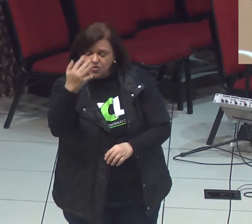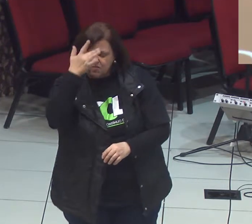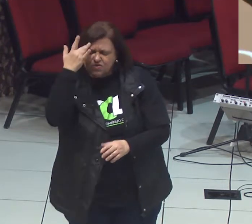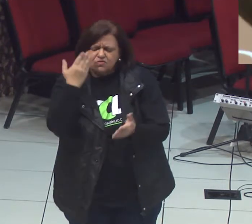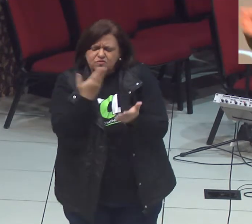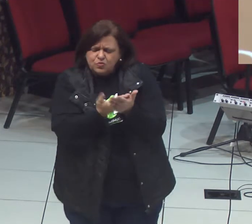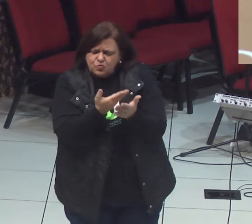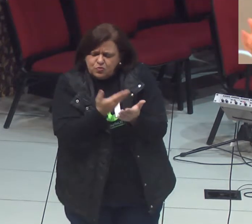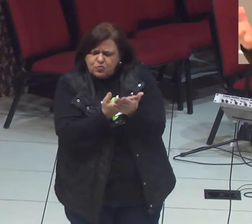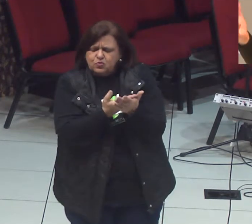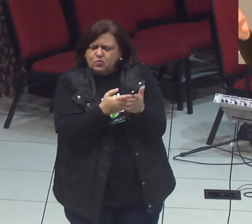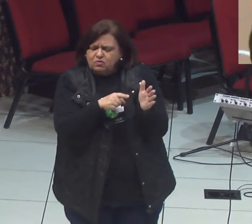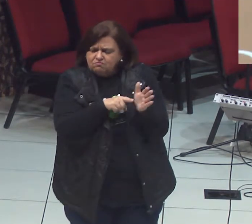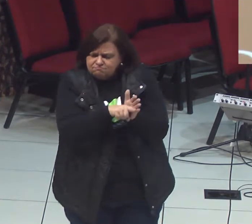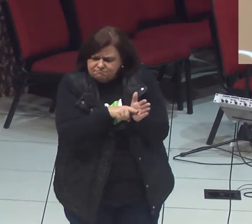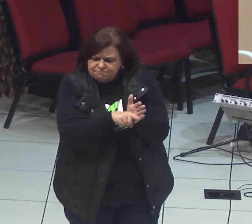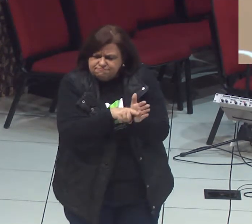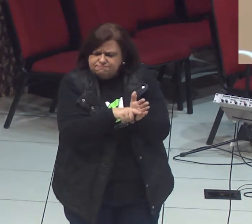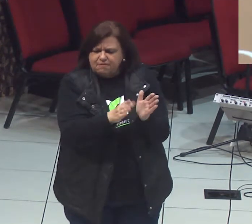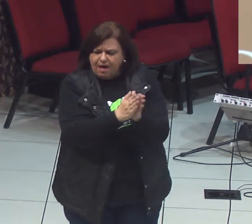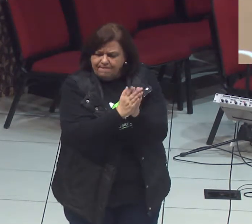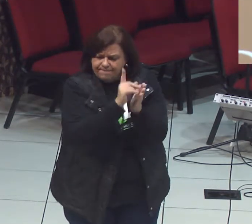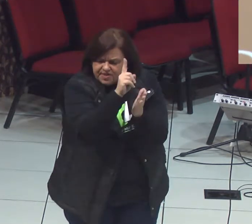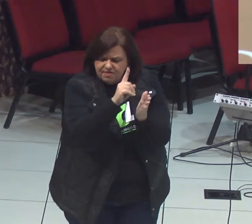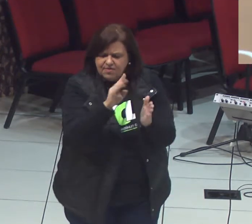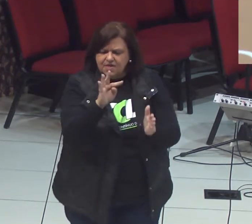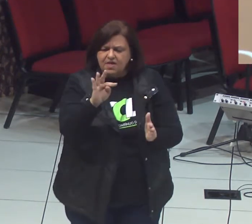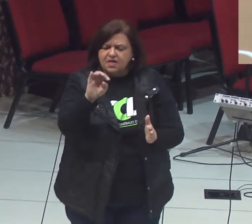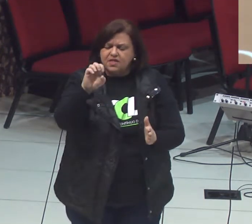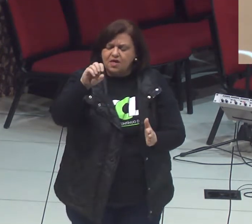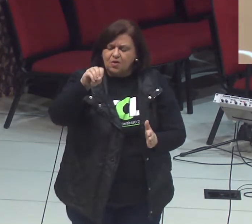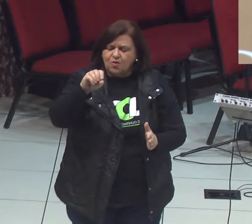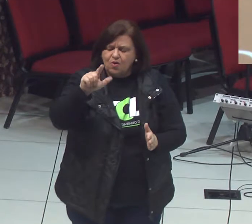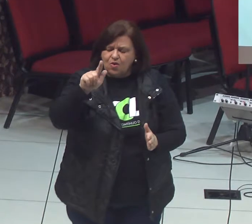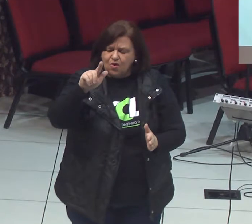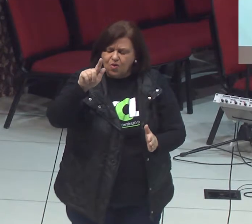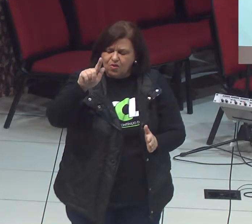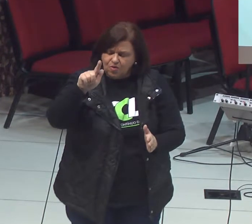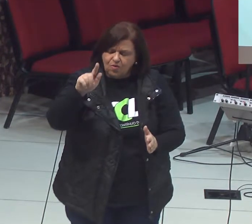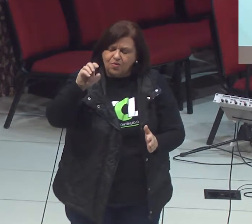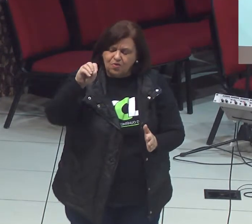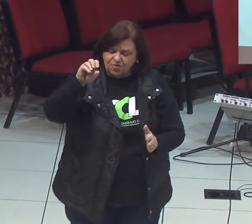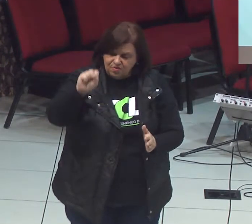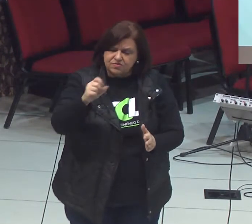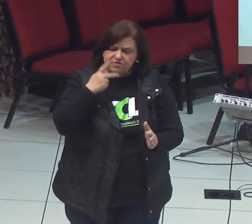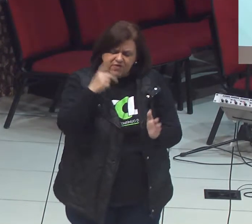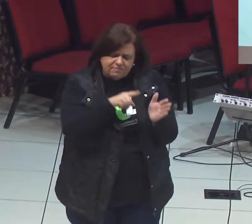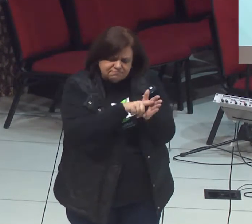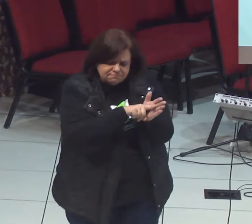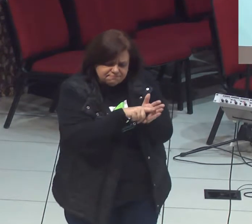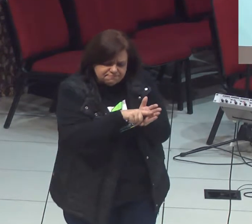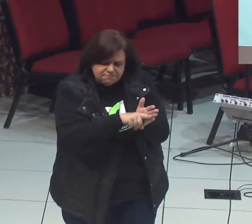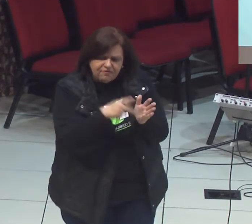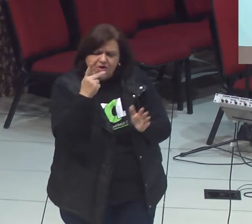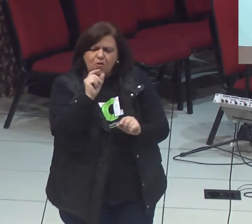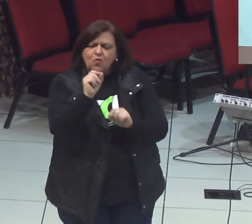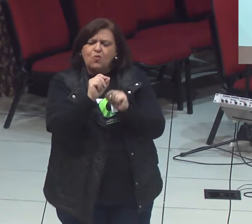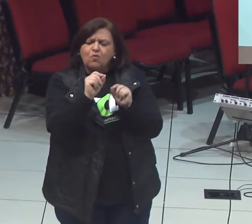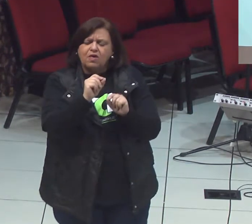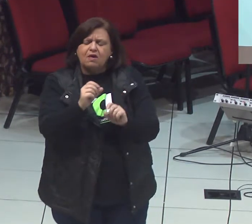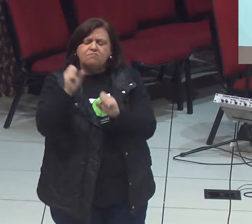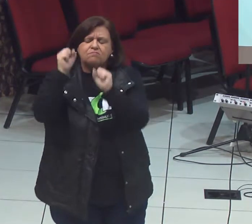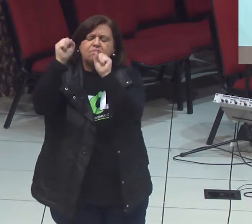outros tipos de afirmação, mas na maioria deles o consenso cristão principalmente é de que o poder que